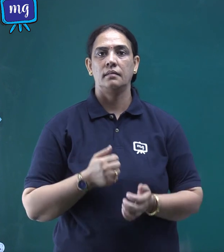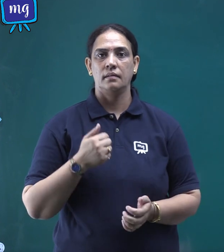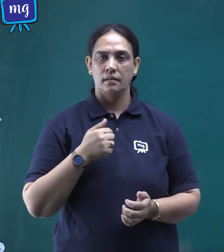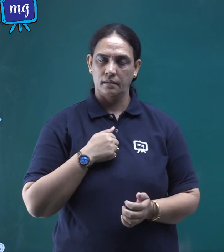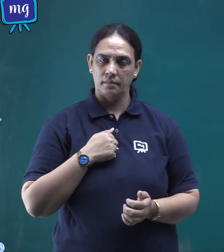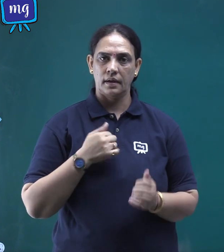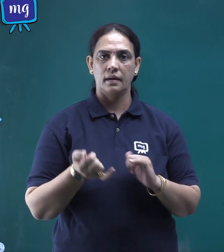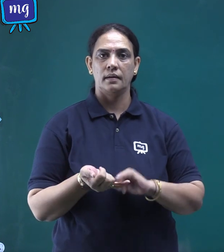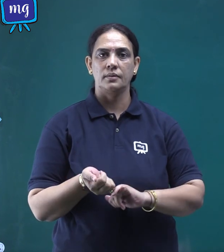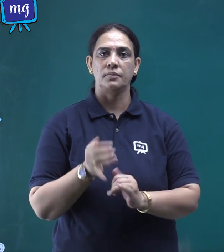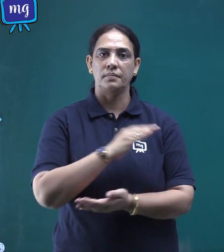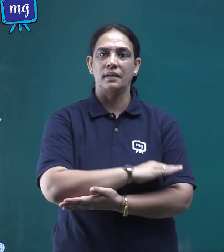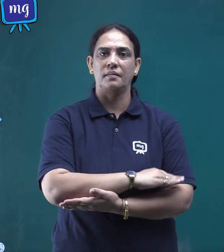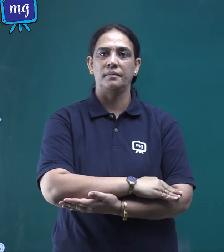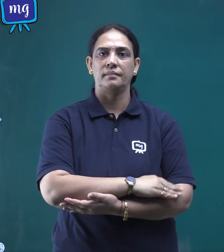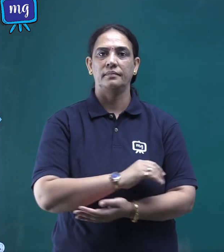सुष्मिता मैम।